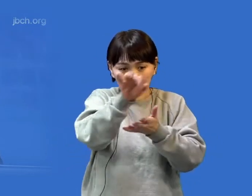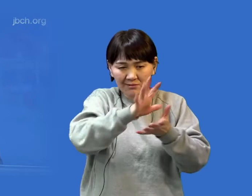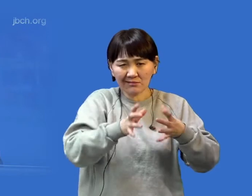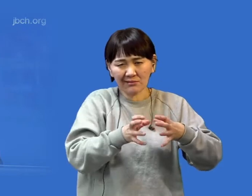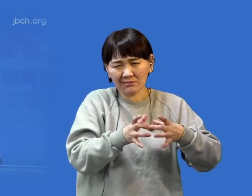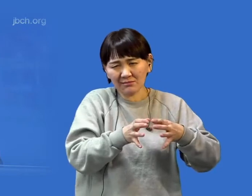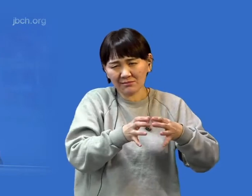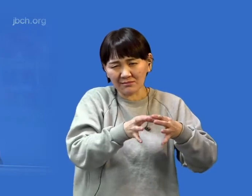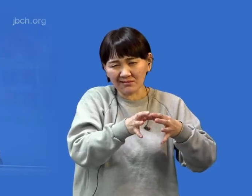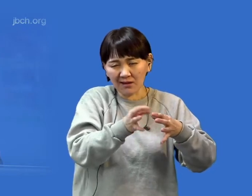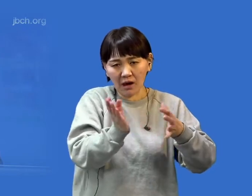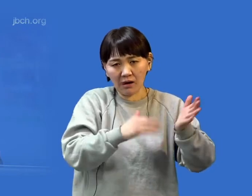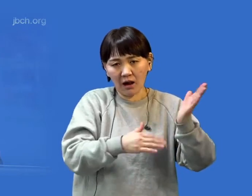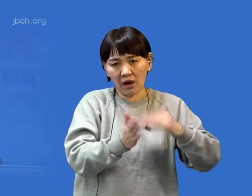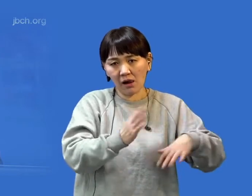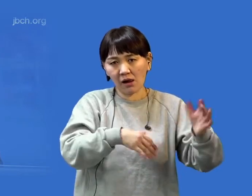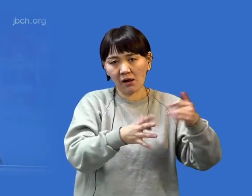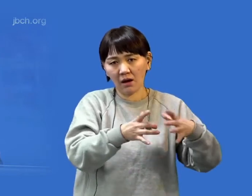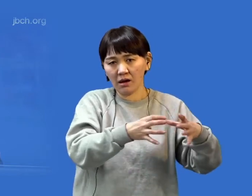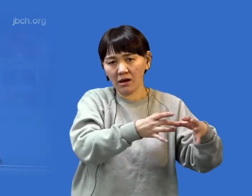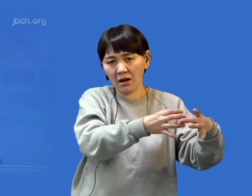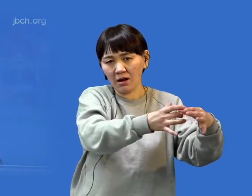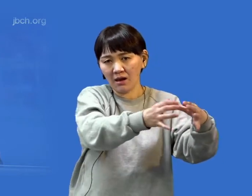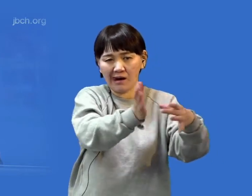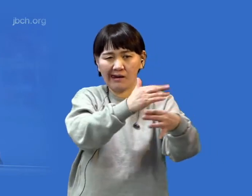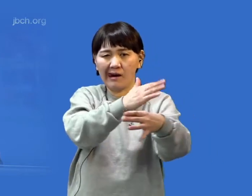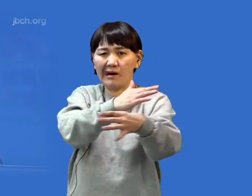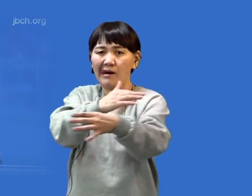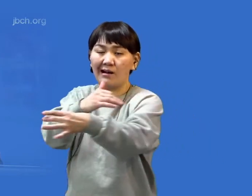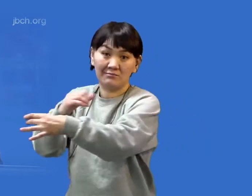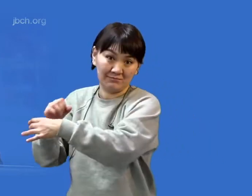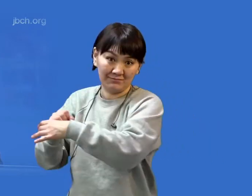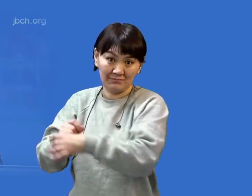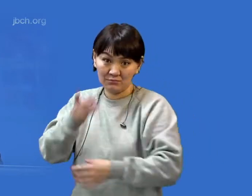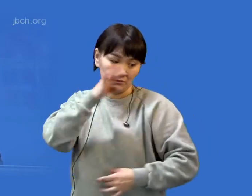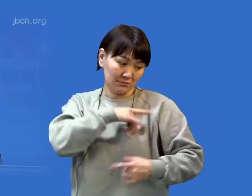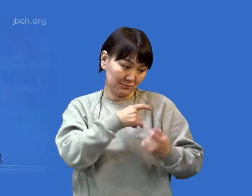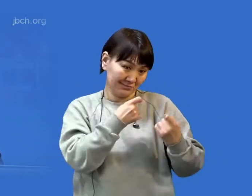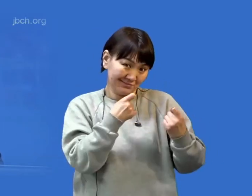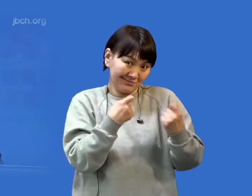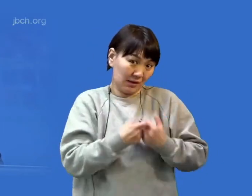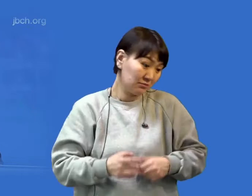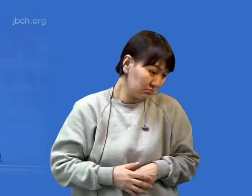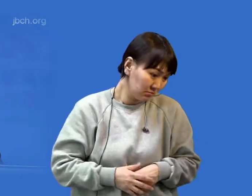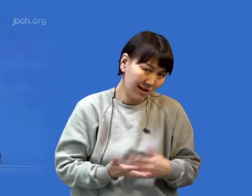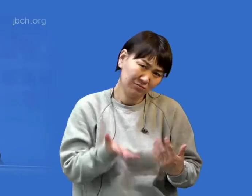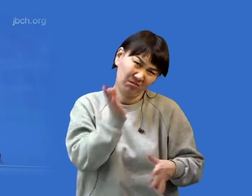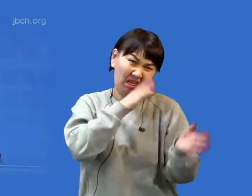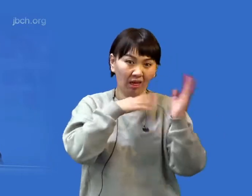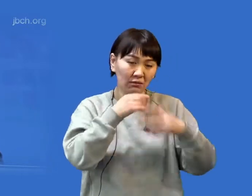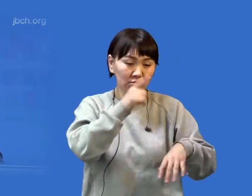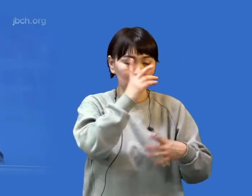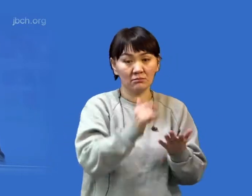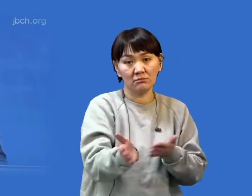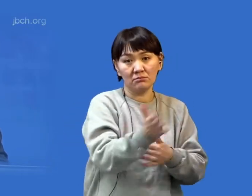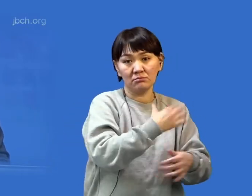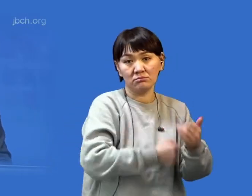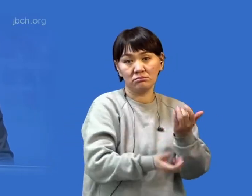Бурхан тэдний олонхны бурхан олонх нь бурхны тайлалд нийцээгүй тул тэд цөлд таарс хяарсан юм аа гэсэн.